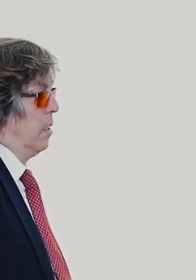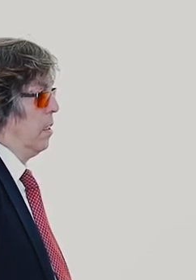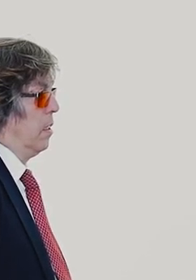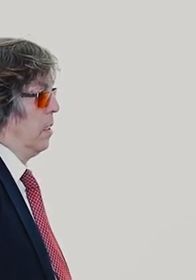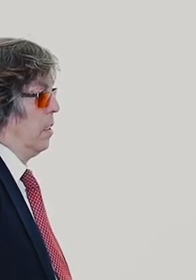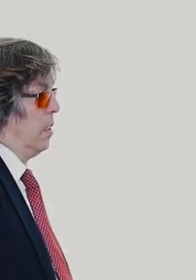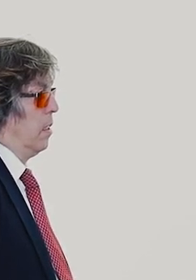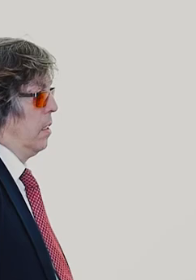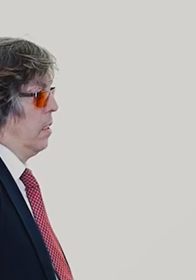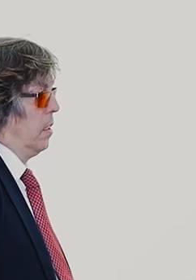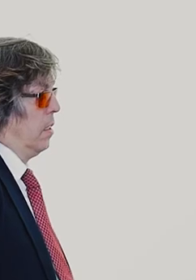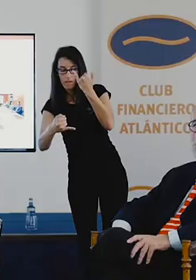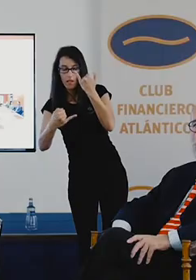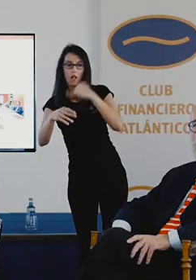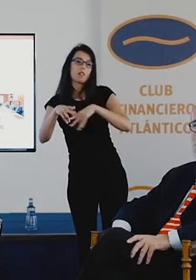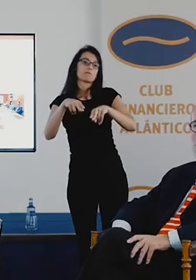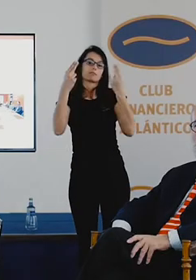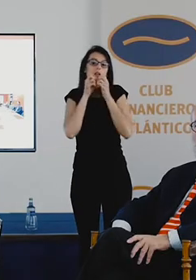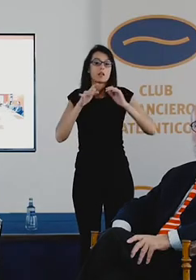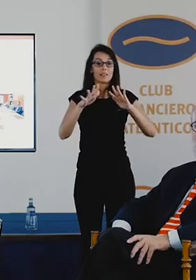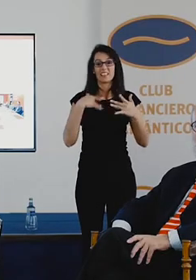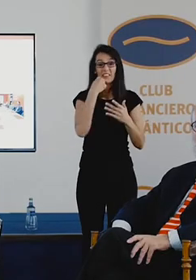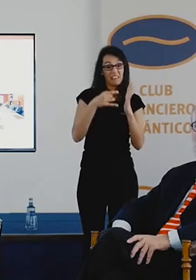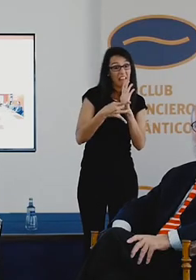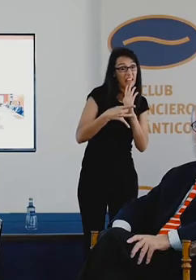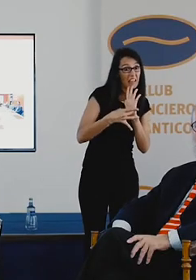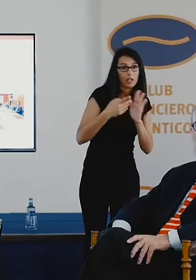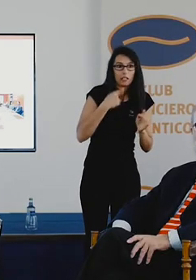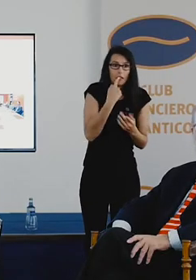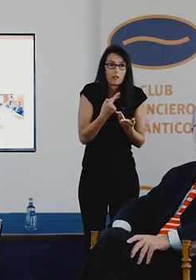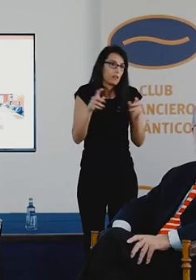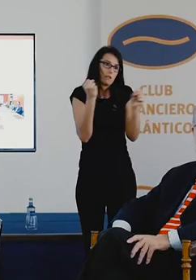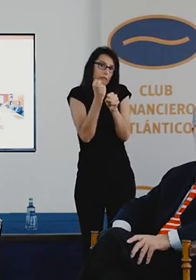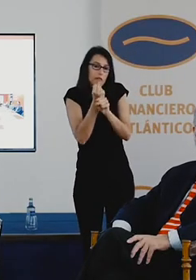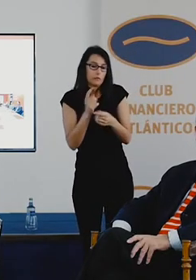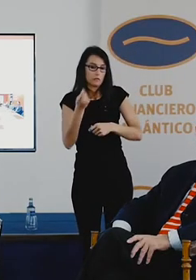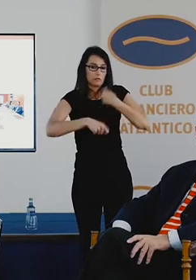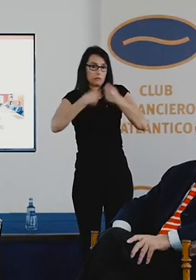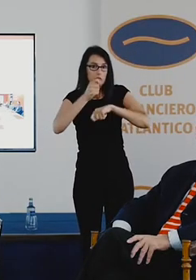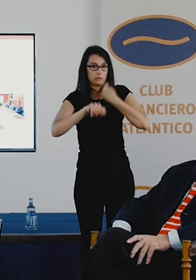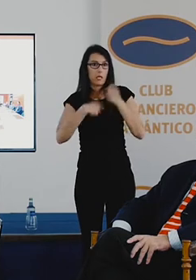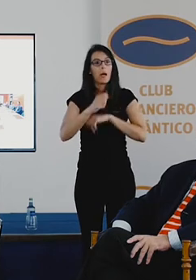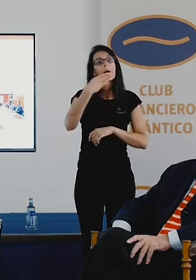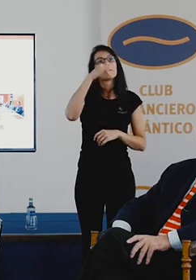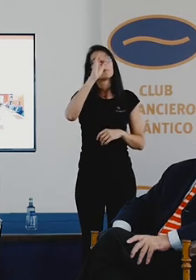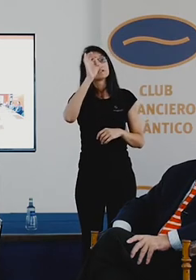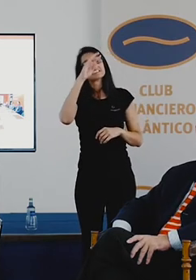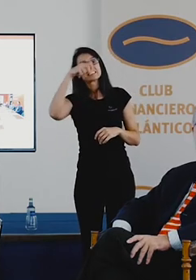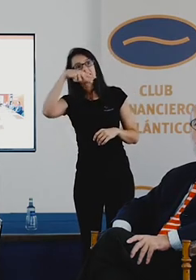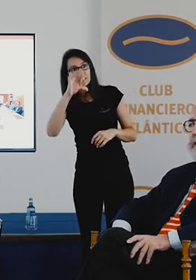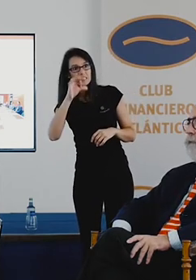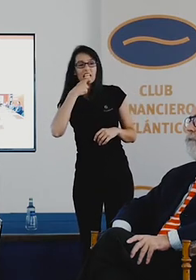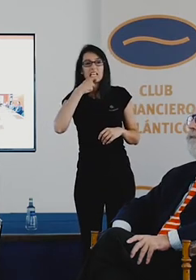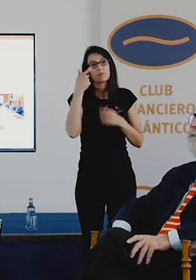va a tener más público. Esto no es una cuestión de caridad, es business. Bueno, puestos en inglés, a mí me gustaba la palabra wealth,